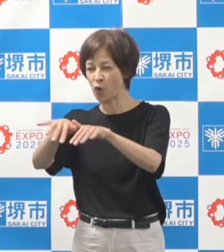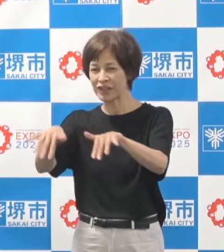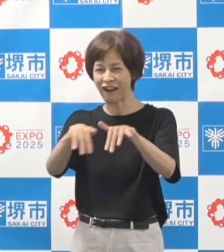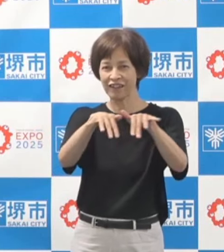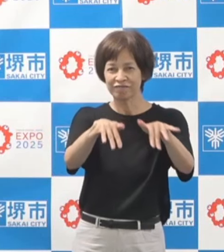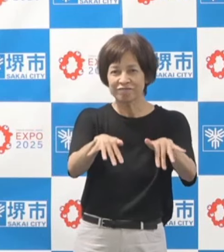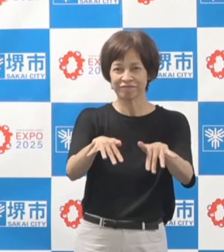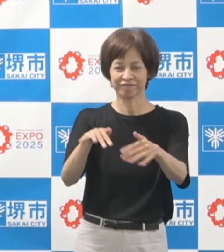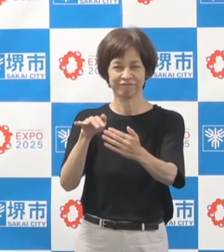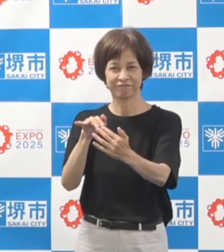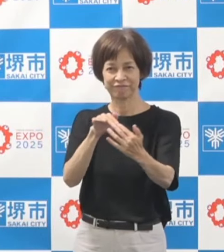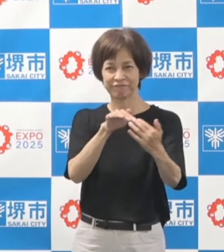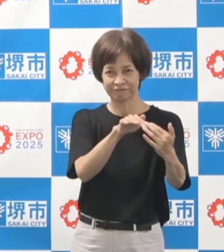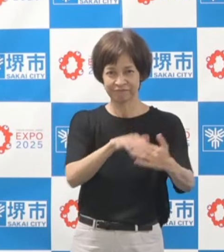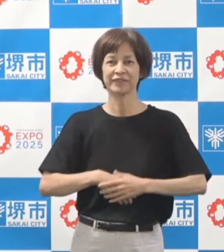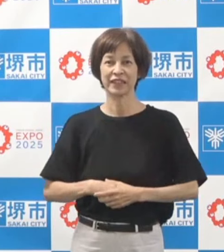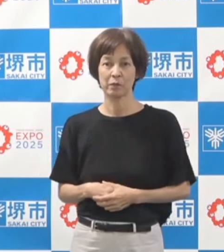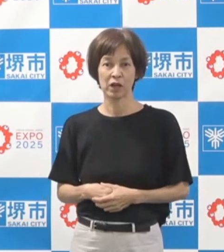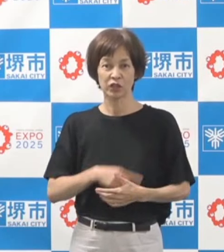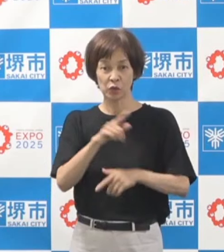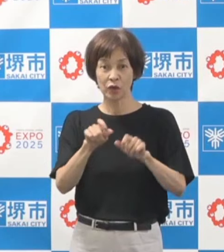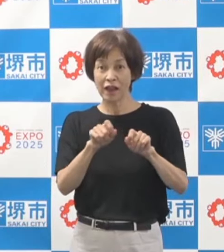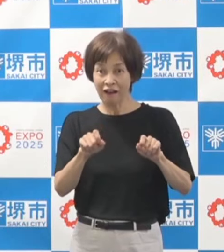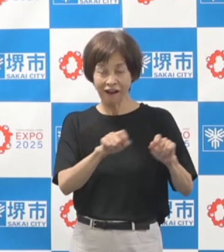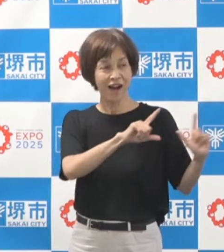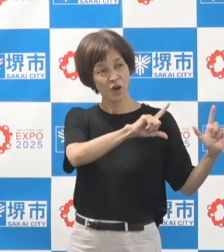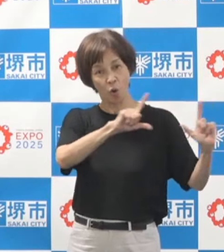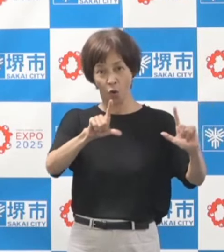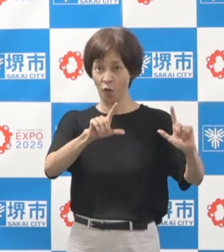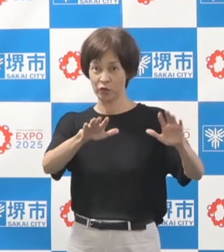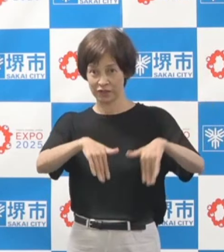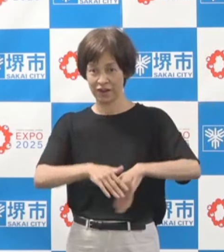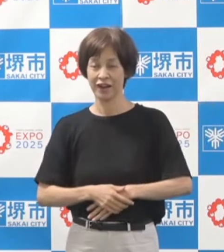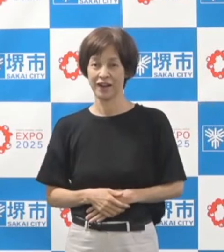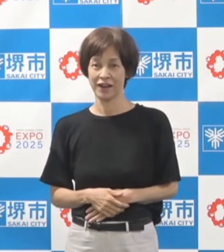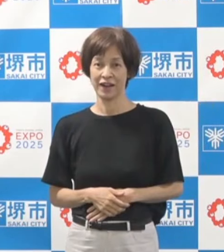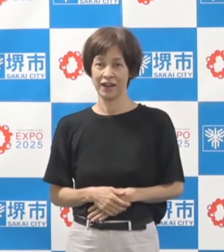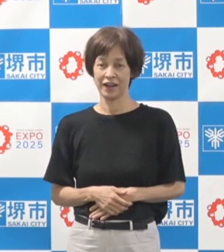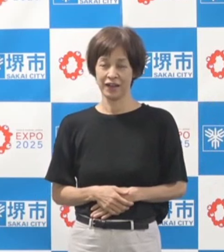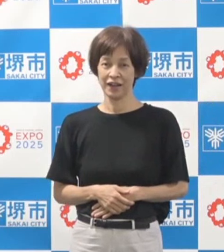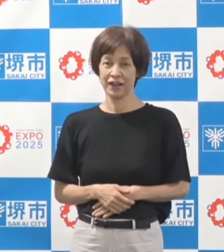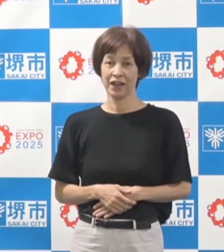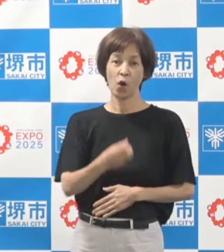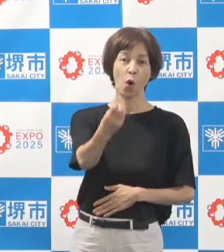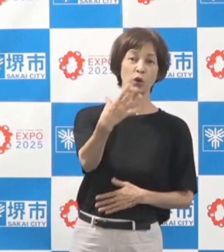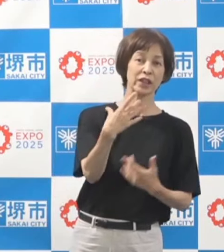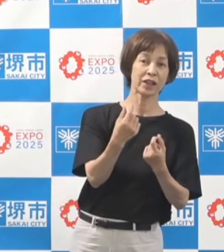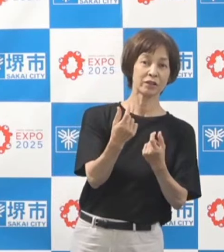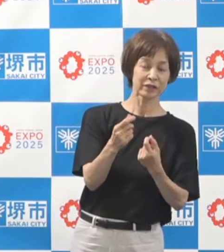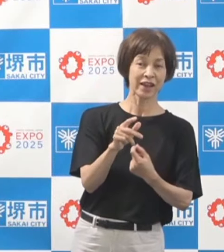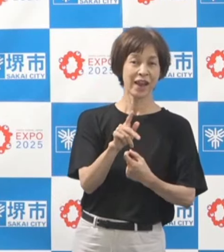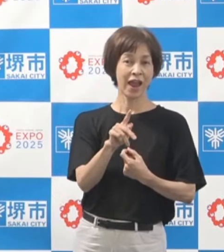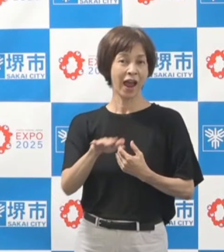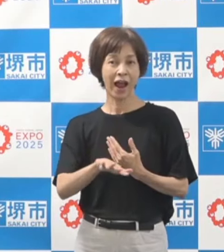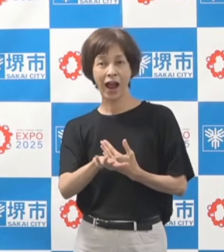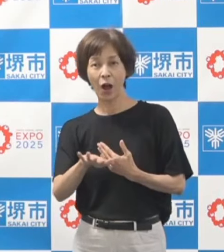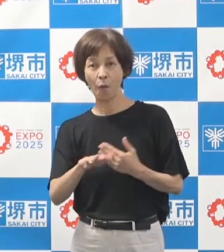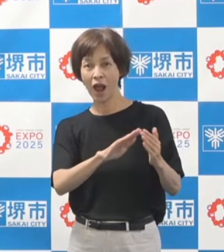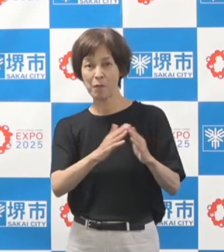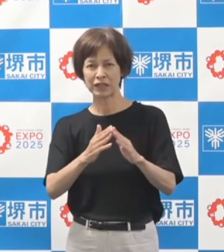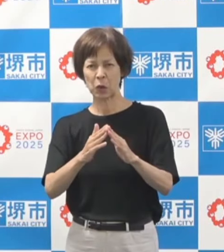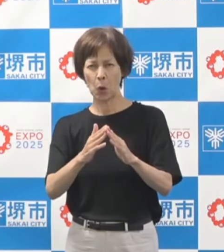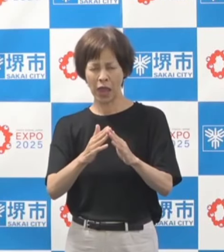をさせていただいております。その結果こういうふうな公表にもつながっております。おっしゃったように川町公園というのはもう地権